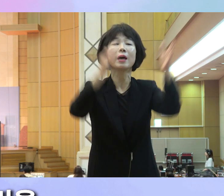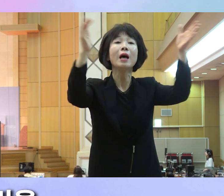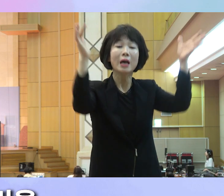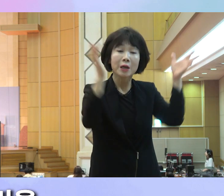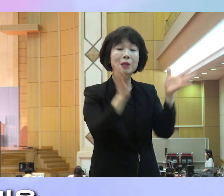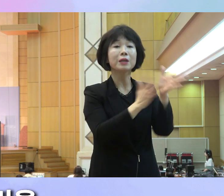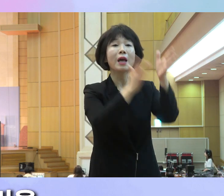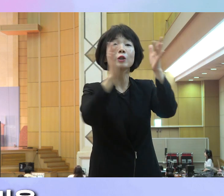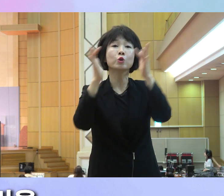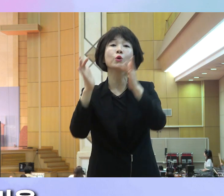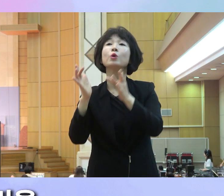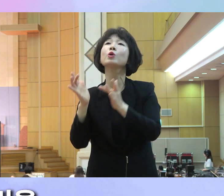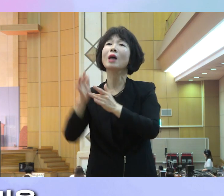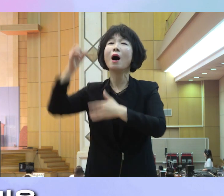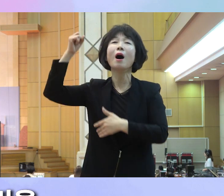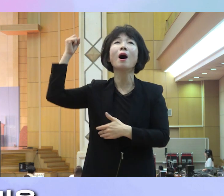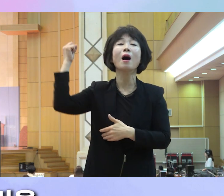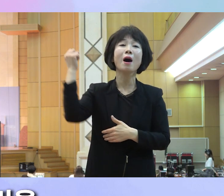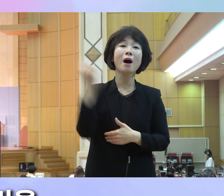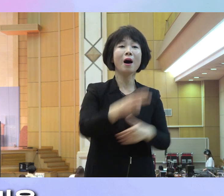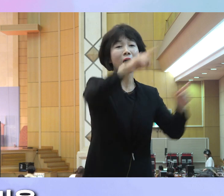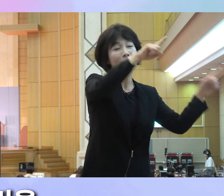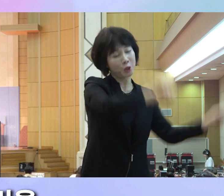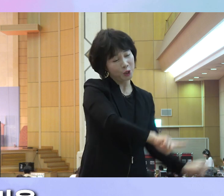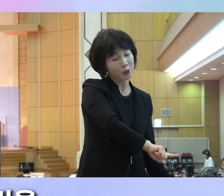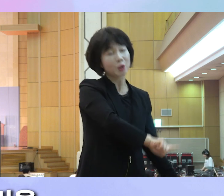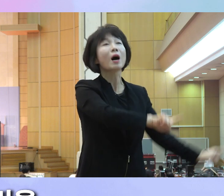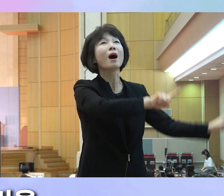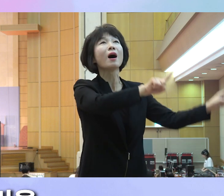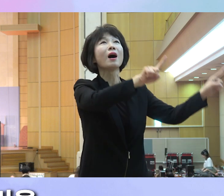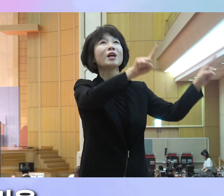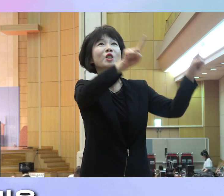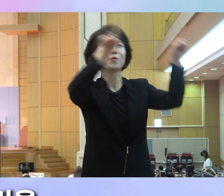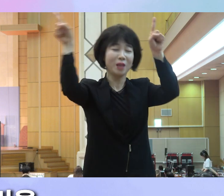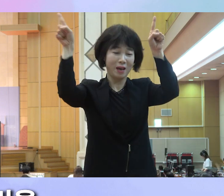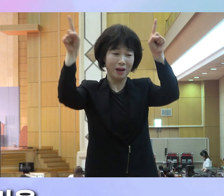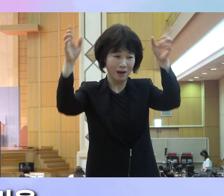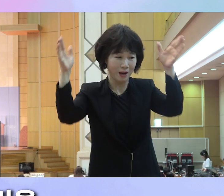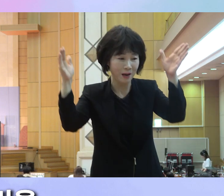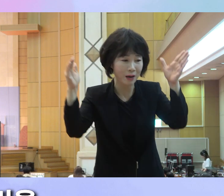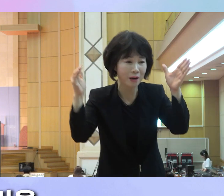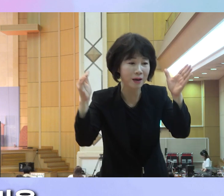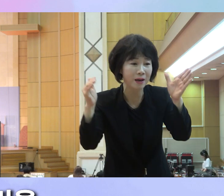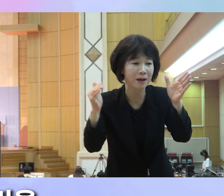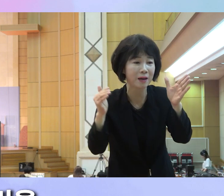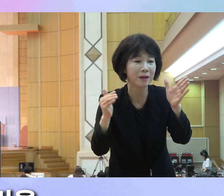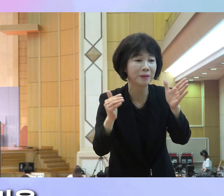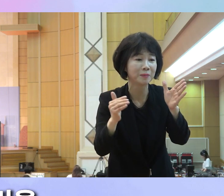사셨네. 예수 다시 사셨네.